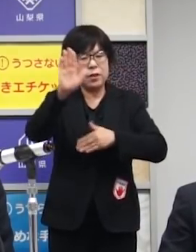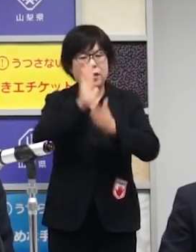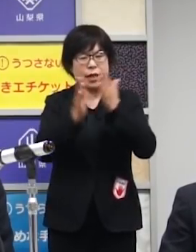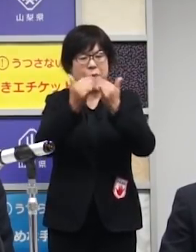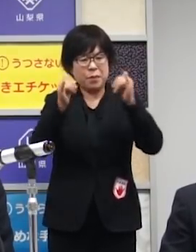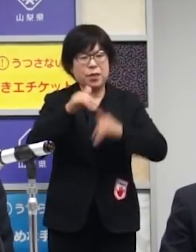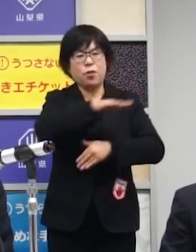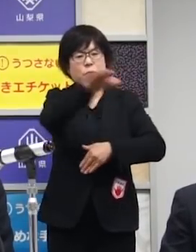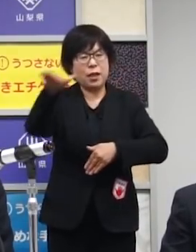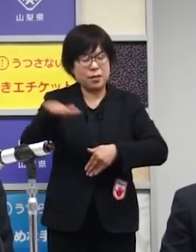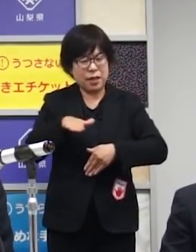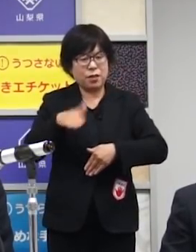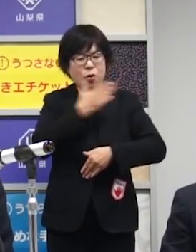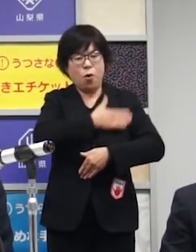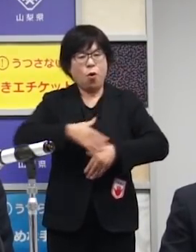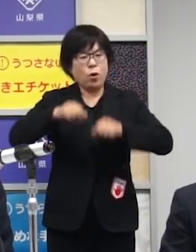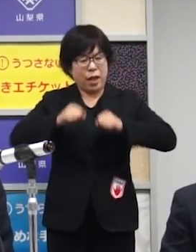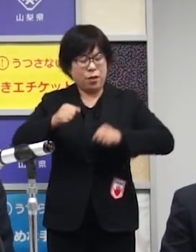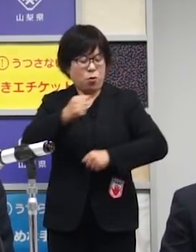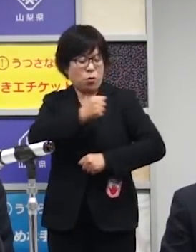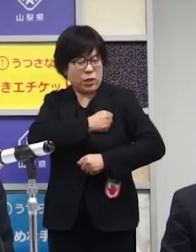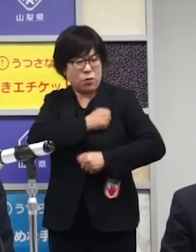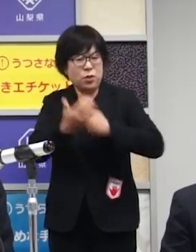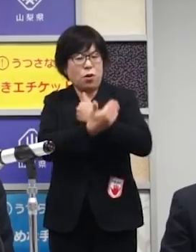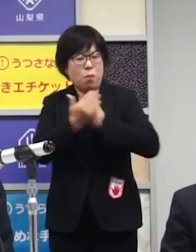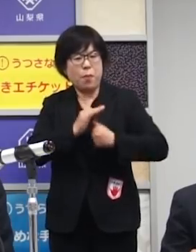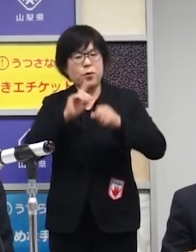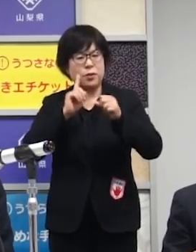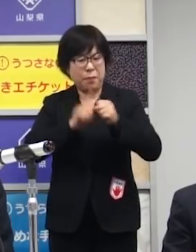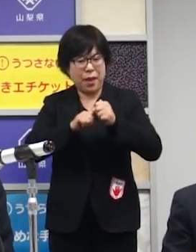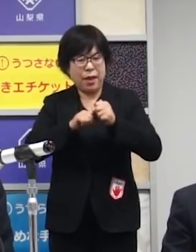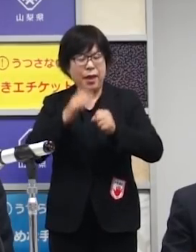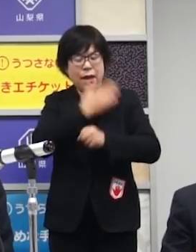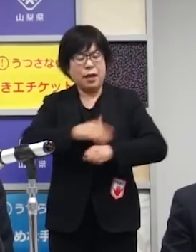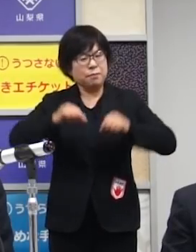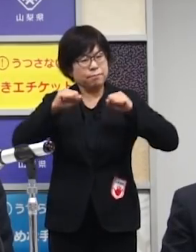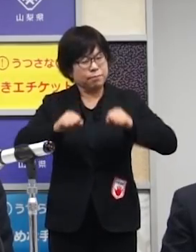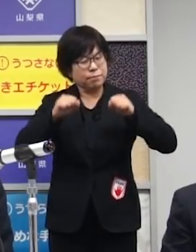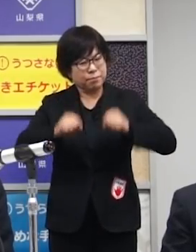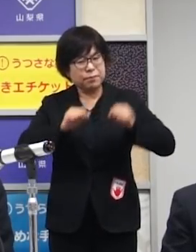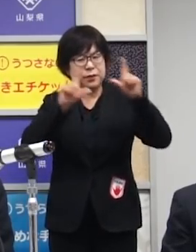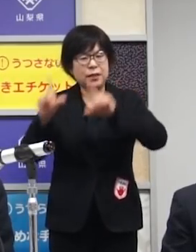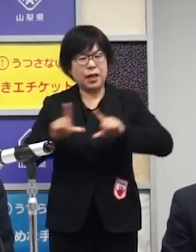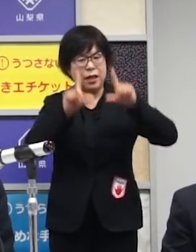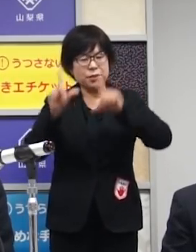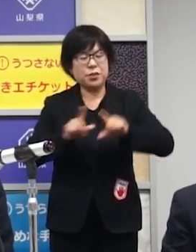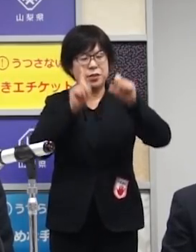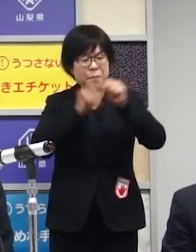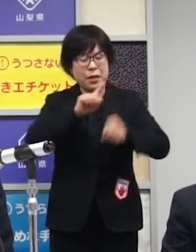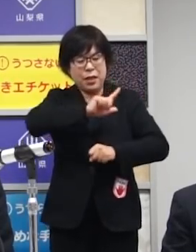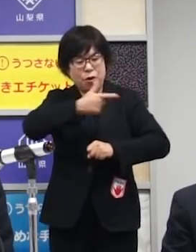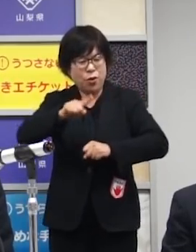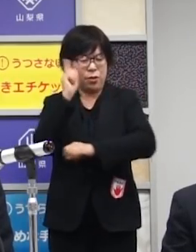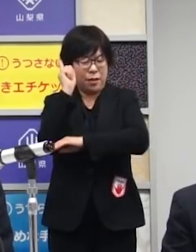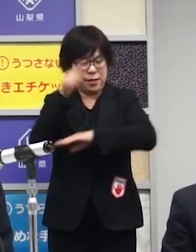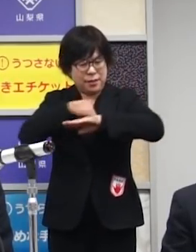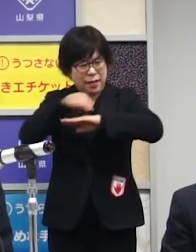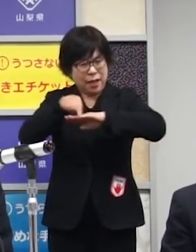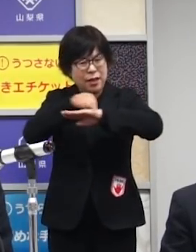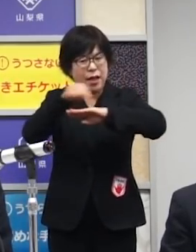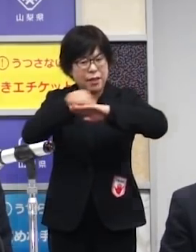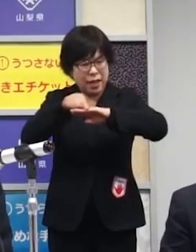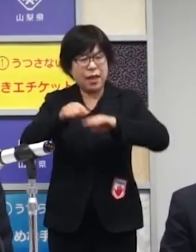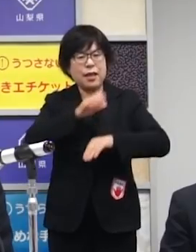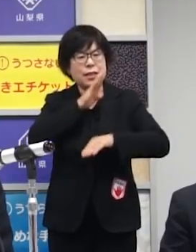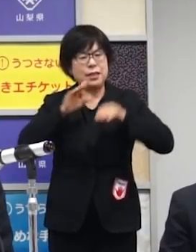民の皆様の、健康と生命を守り、健やかな生活環境を築くため、あらゆる方策を検討し、実施に移